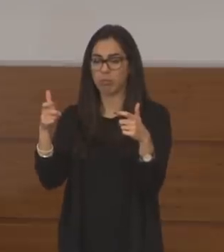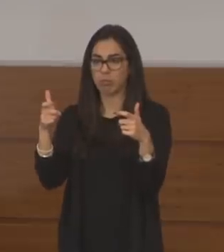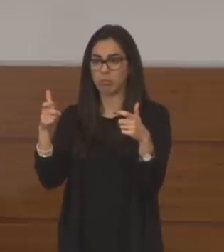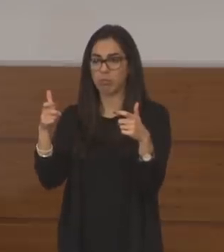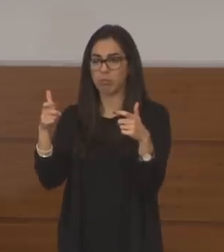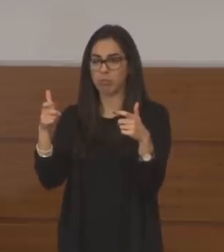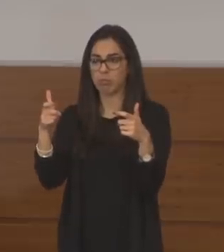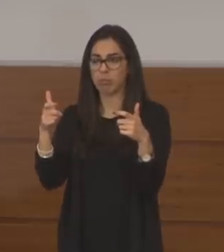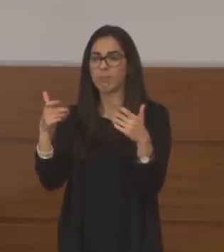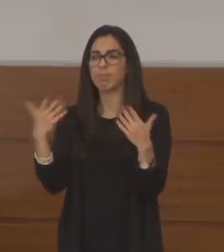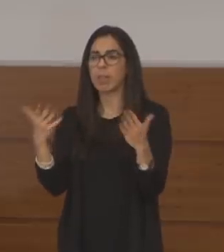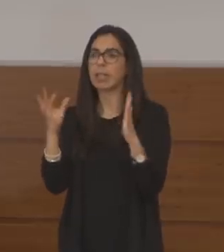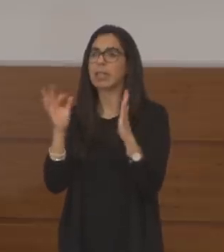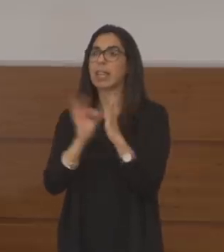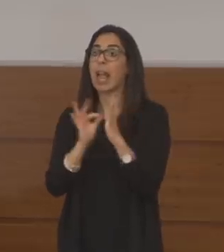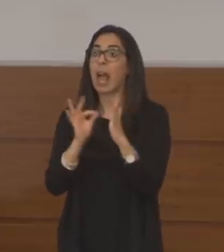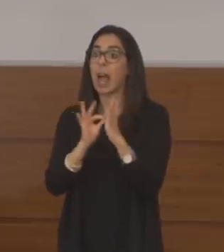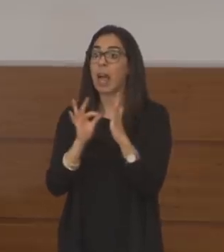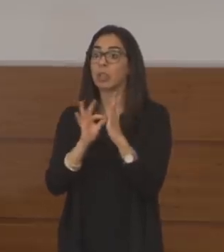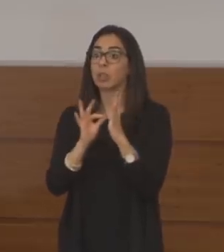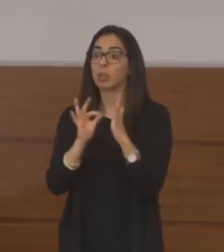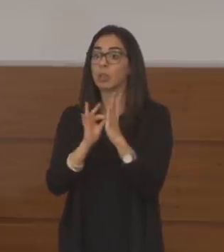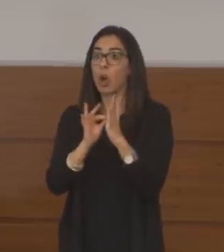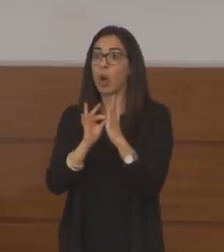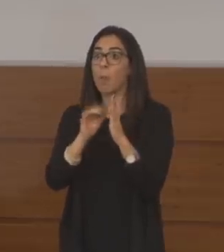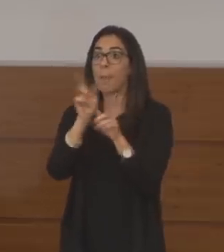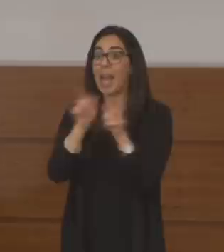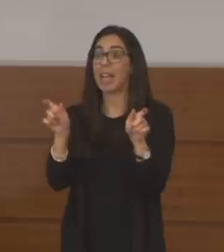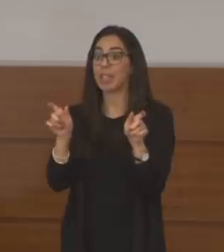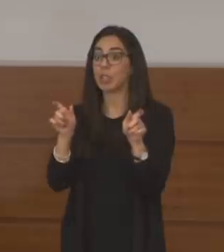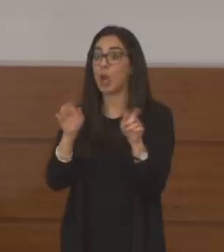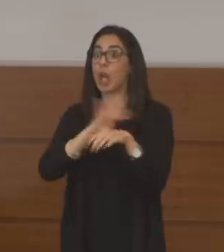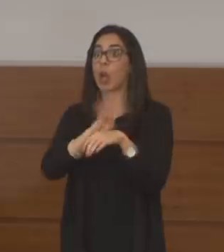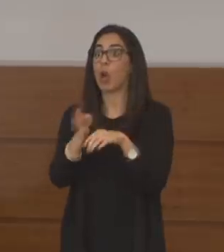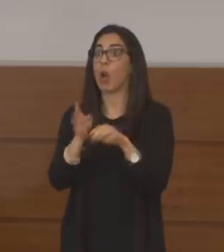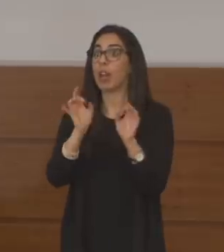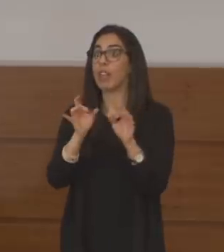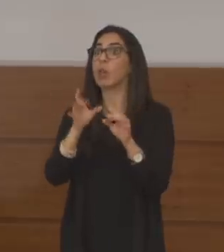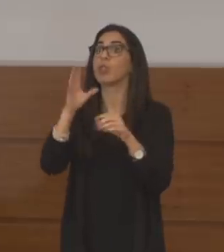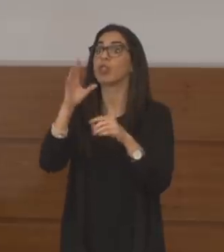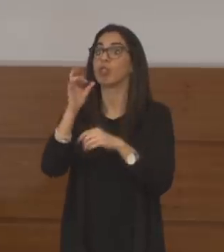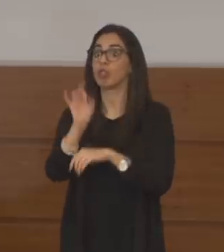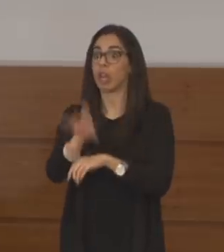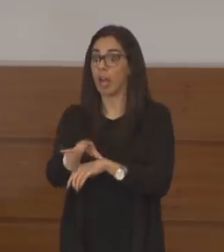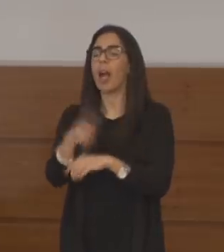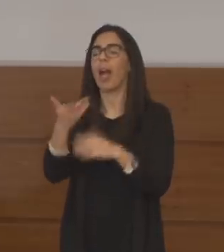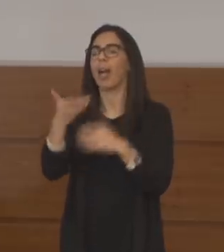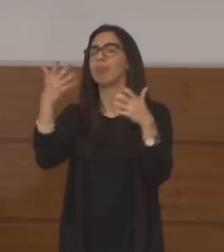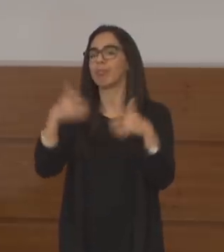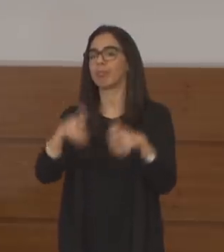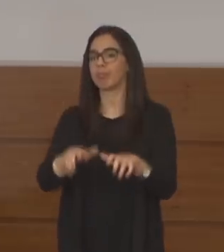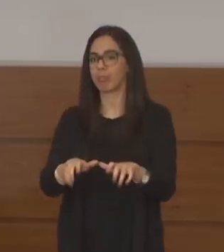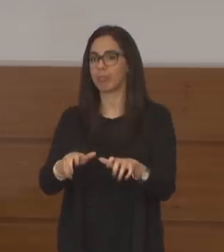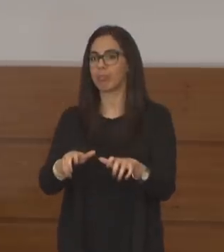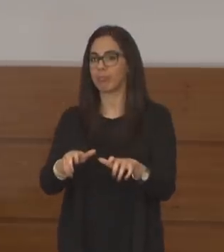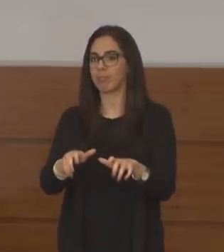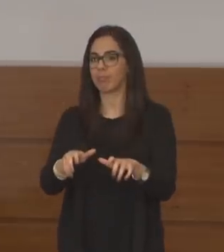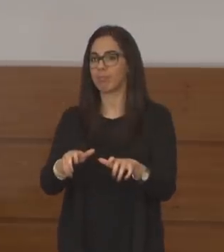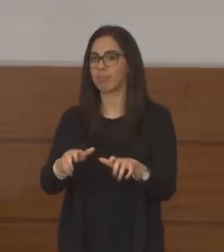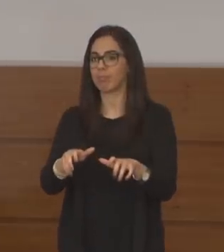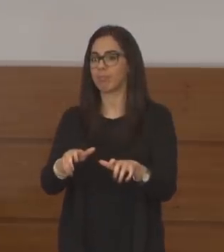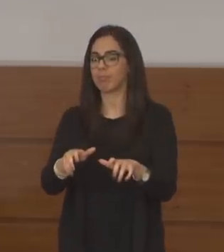il dato di fatto dei positivi decresce c'è stato anche detto che c'è un ritardo